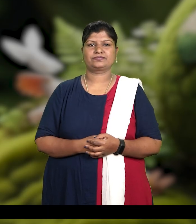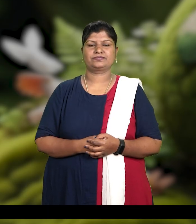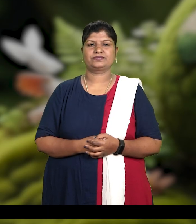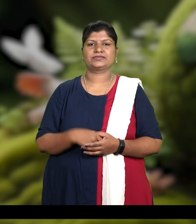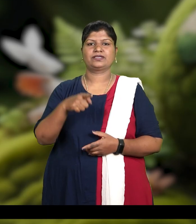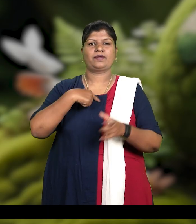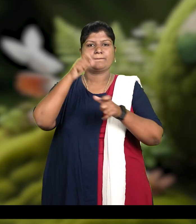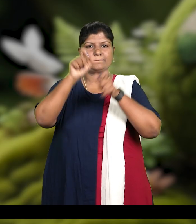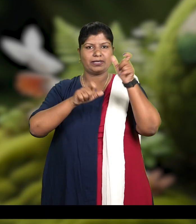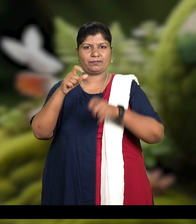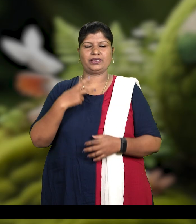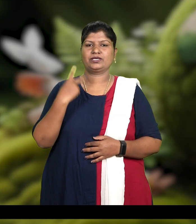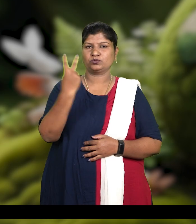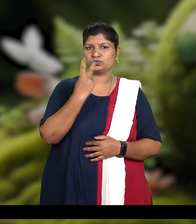लोक निसर्ग पाहण्यासाठी,